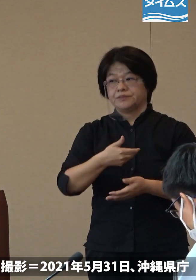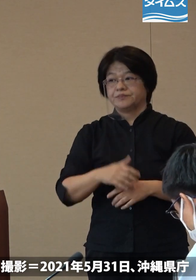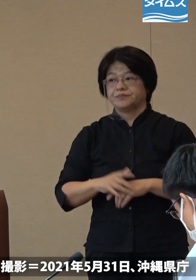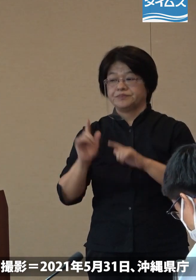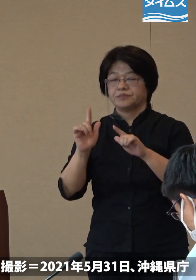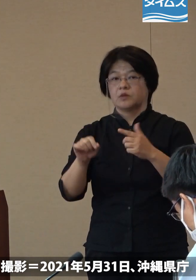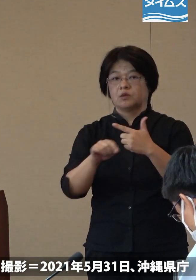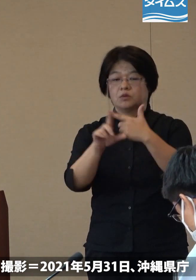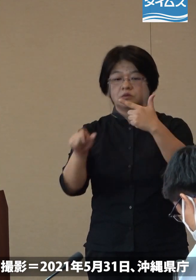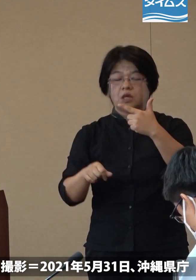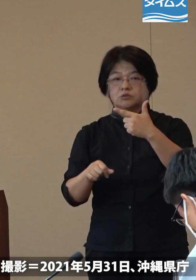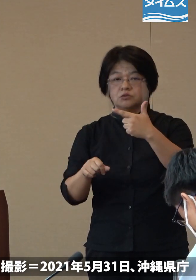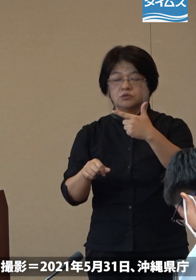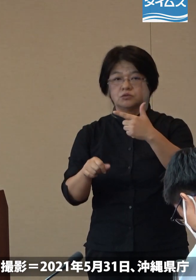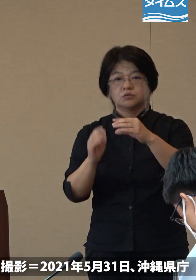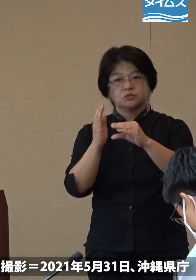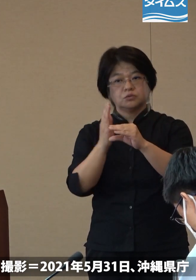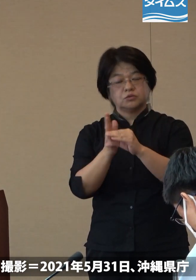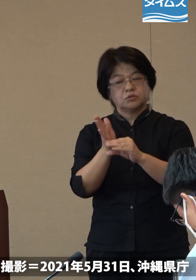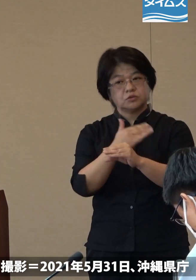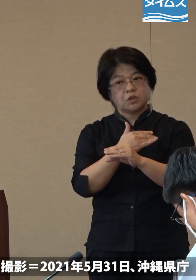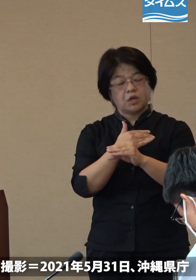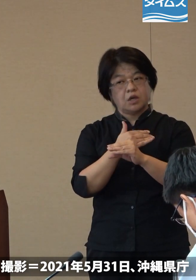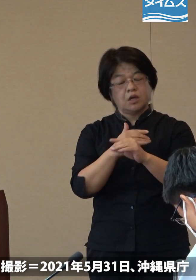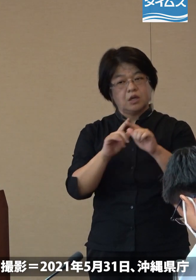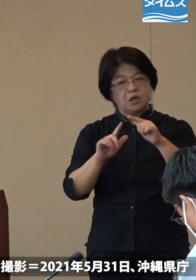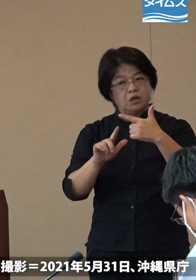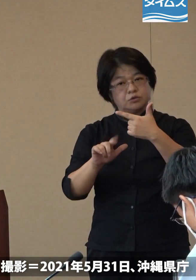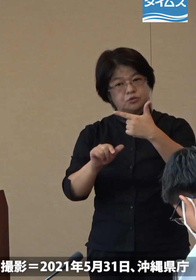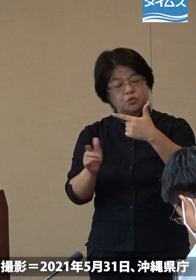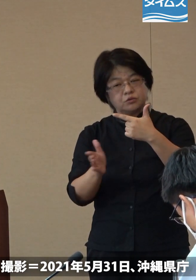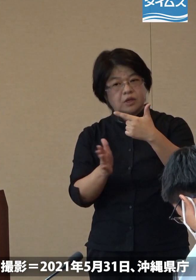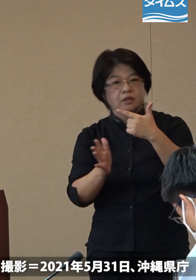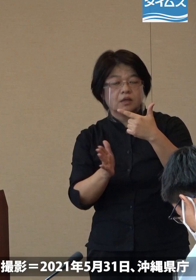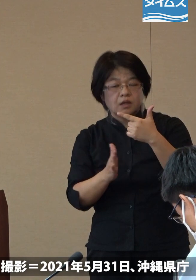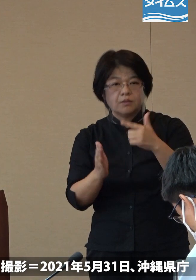ところ6月中旬から、15日前後から稼働できる